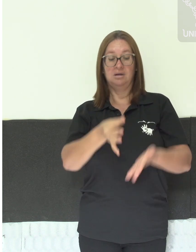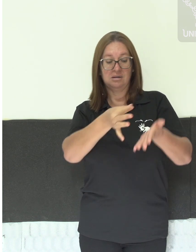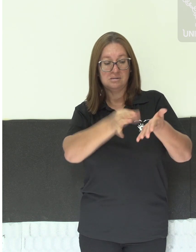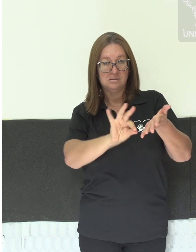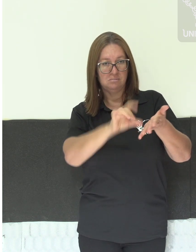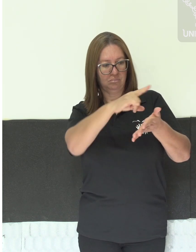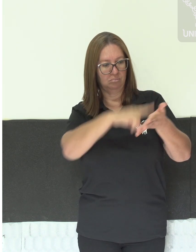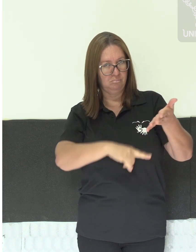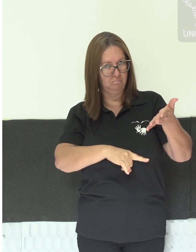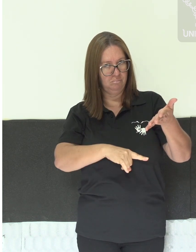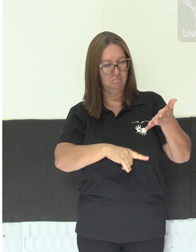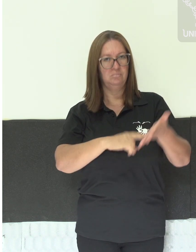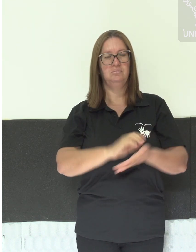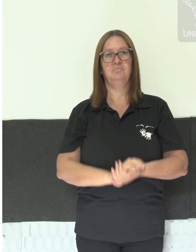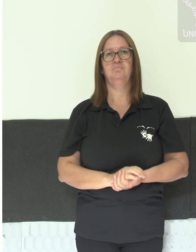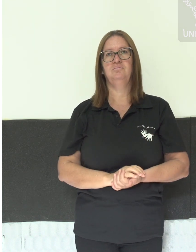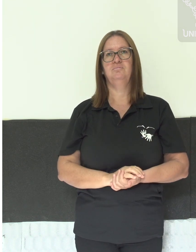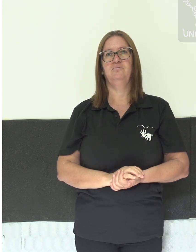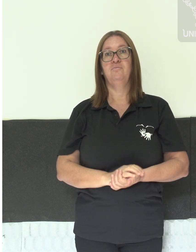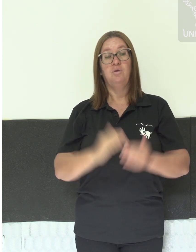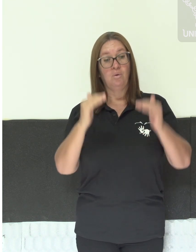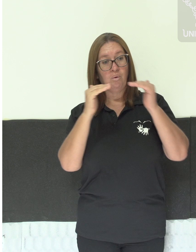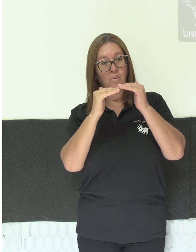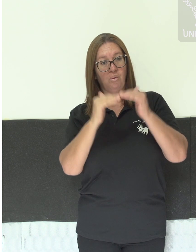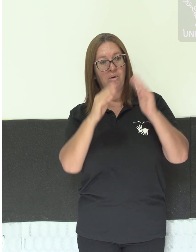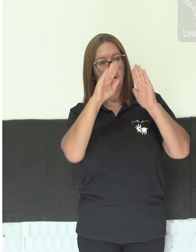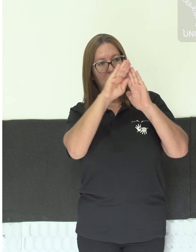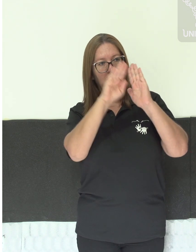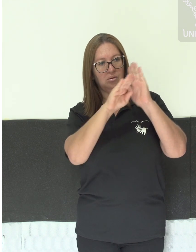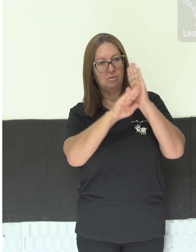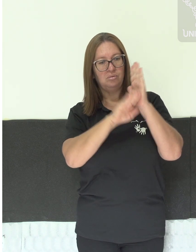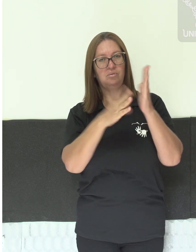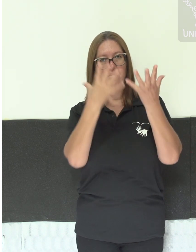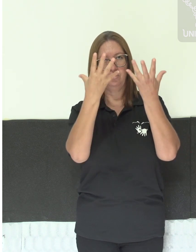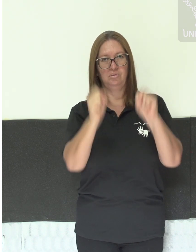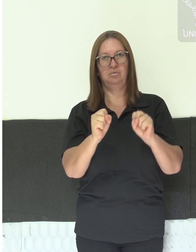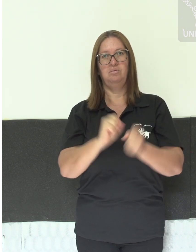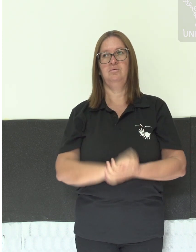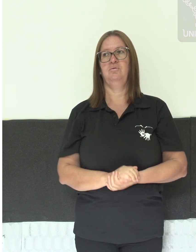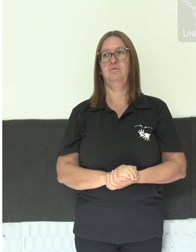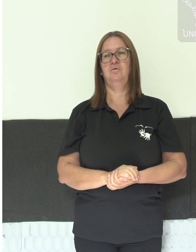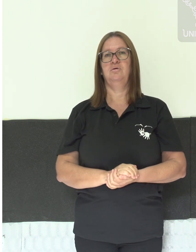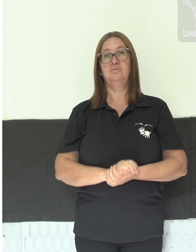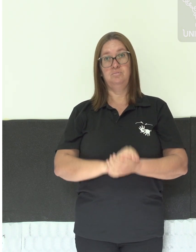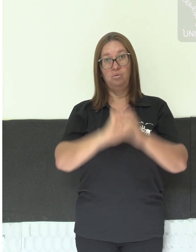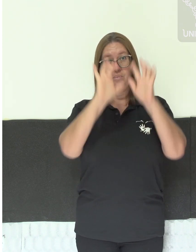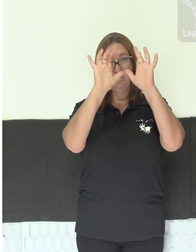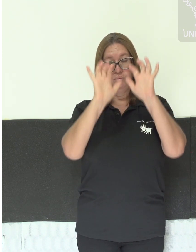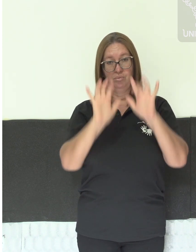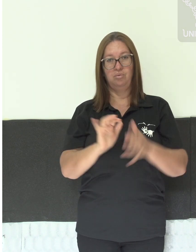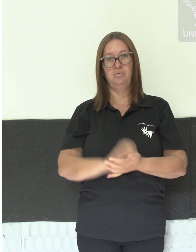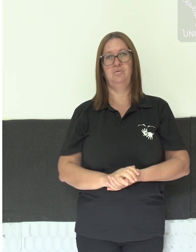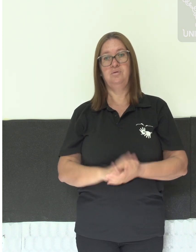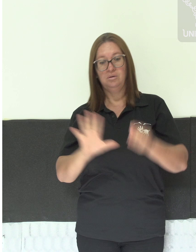a documentação e concordar com os termos de aceite em meio digital,